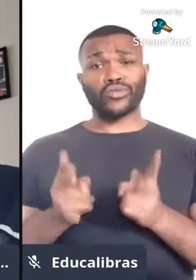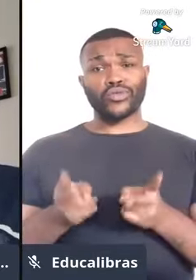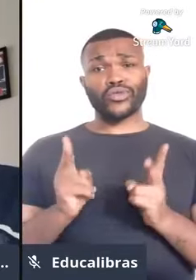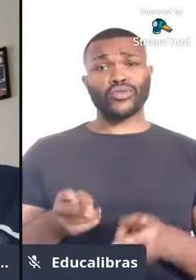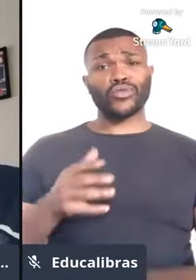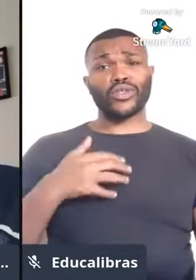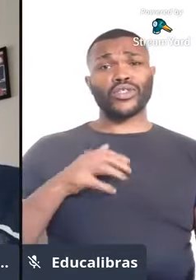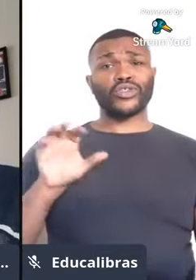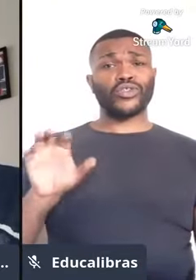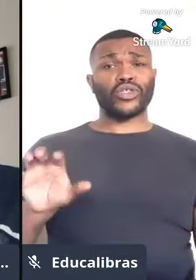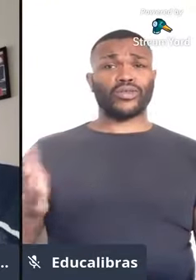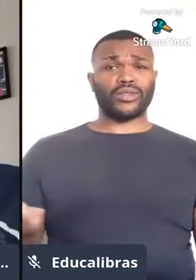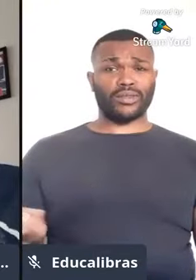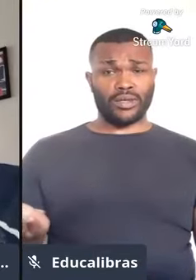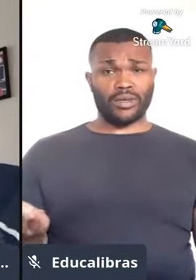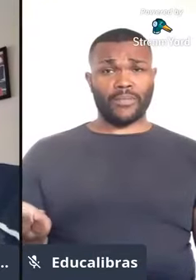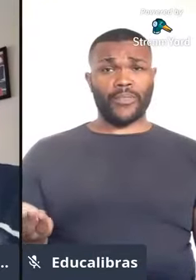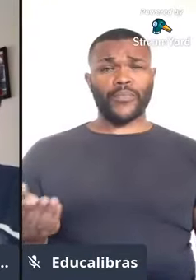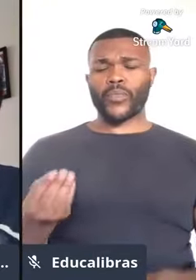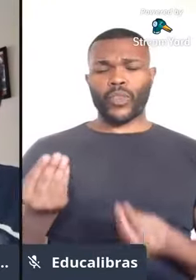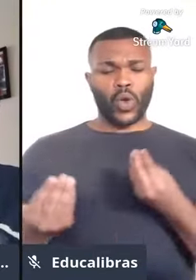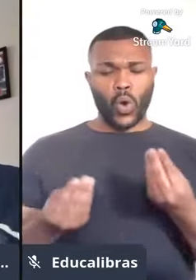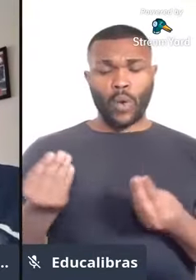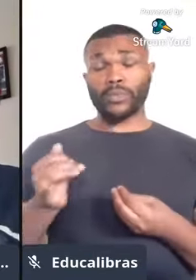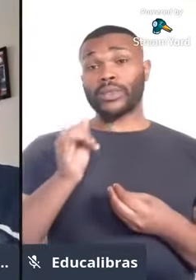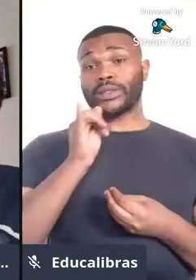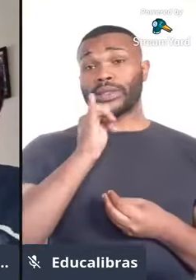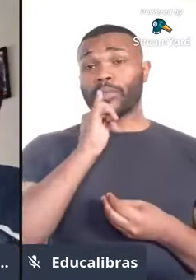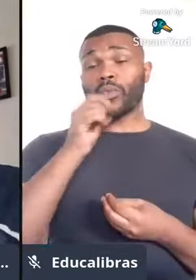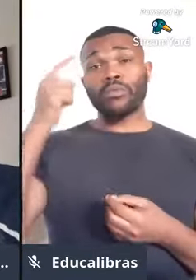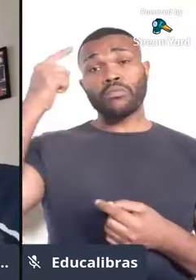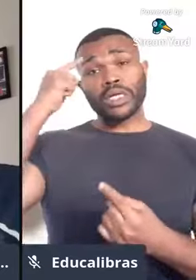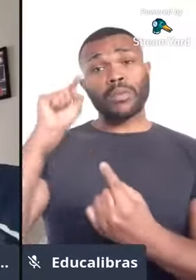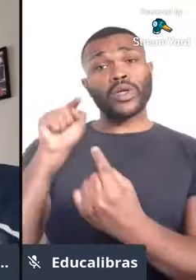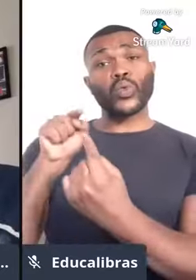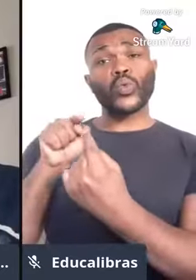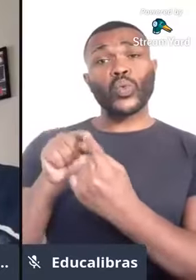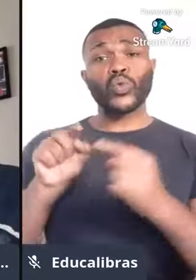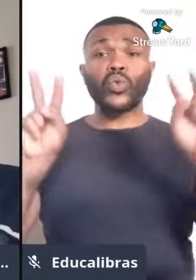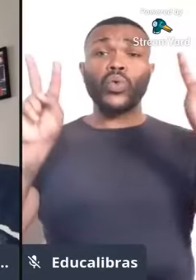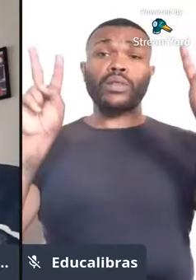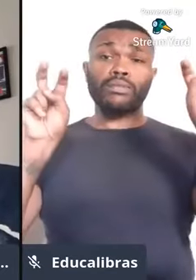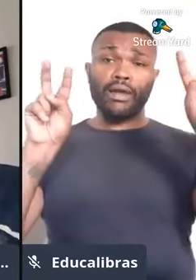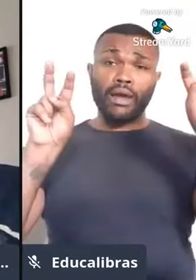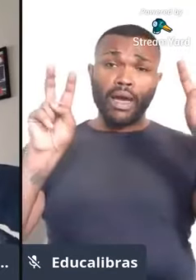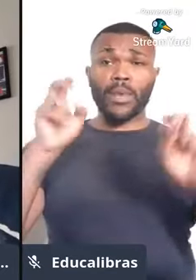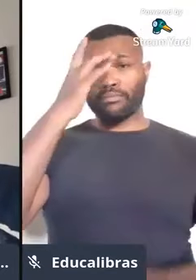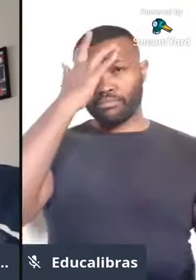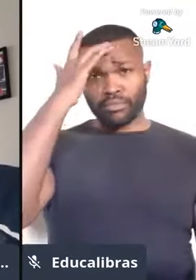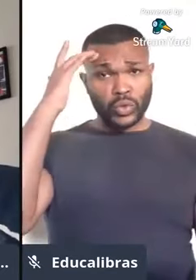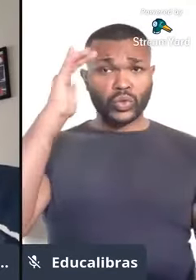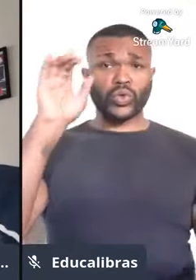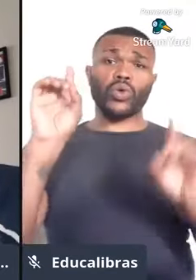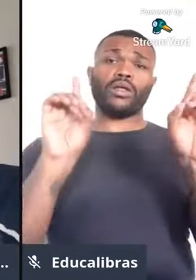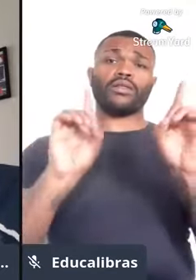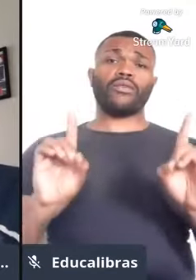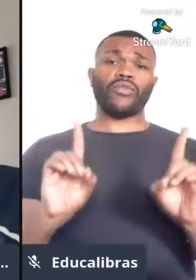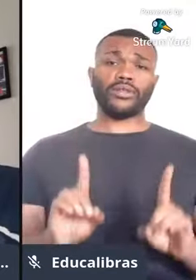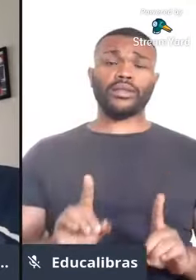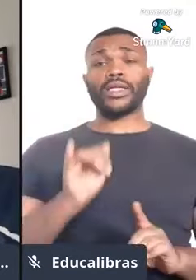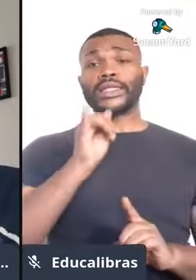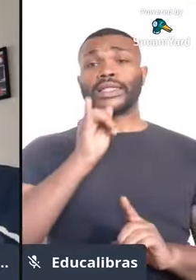que é uma linha única de abordagem a respeito da pessoa com deficiência. Só parece